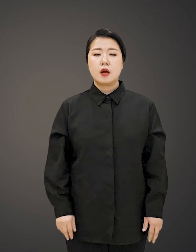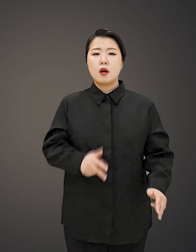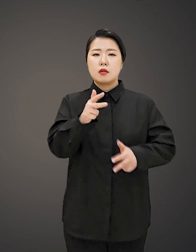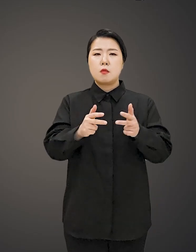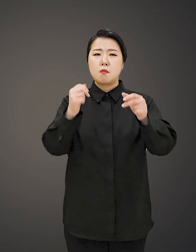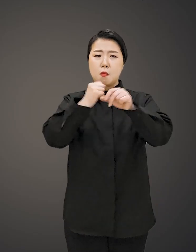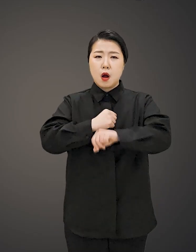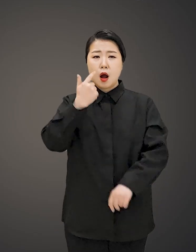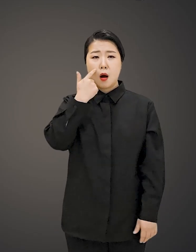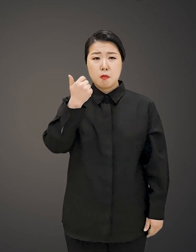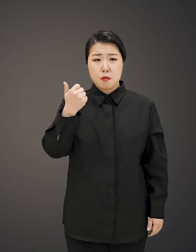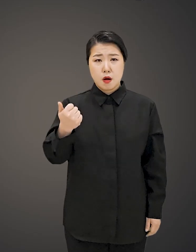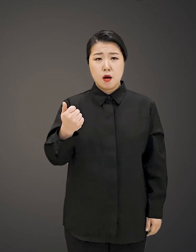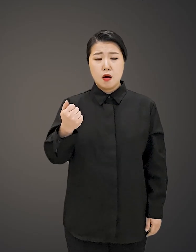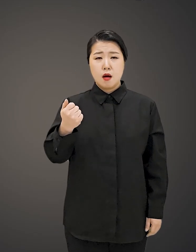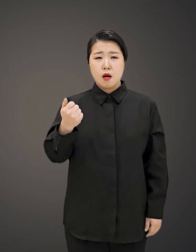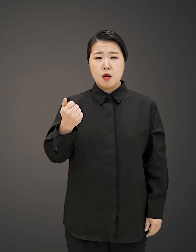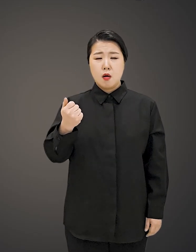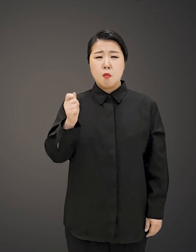사업에 실패한 아빠가